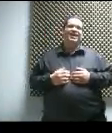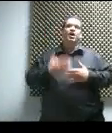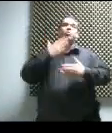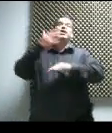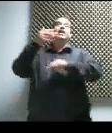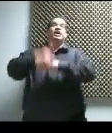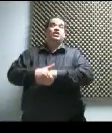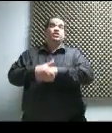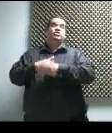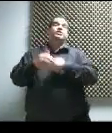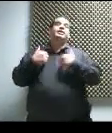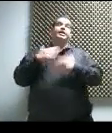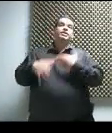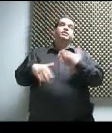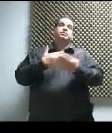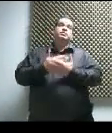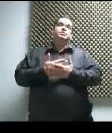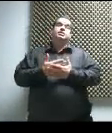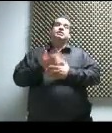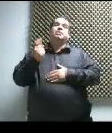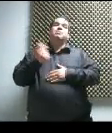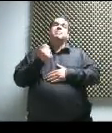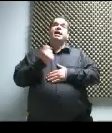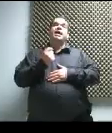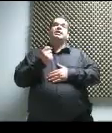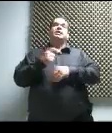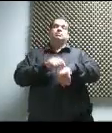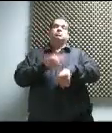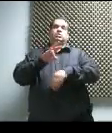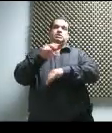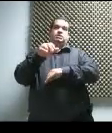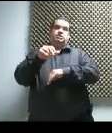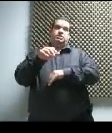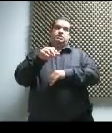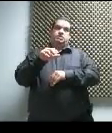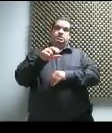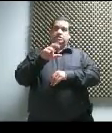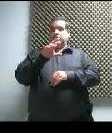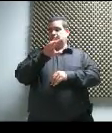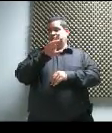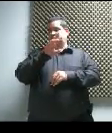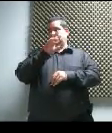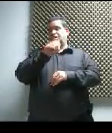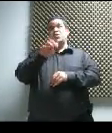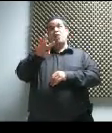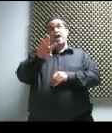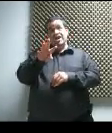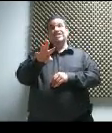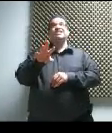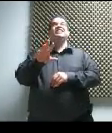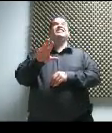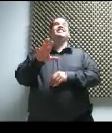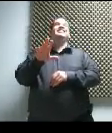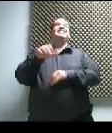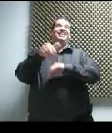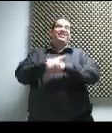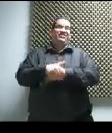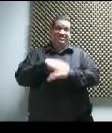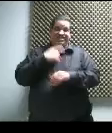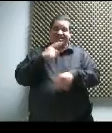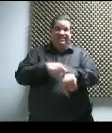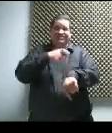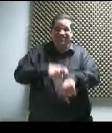Buenas noches tengan todos este martes a las 7 de la noche. 7 y 3, ah no, 7 ya me cambió. 7 y 4. Que te tardaste mucho en